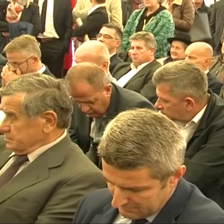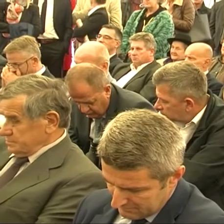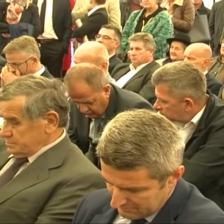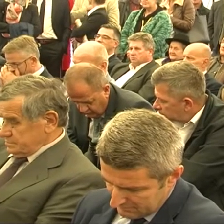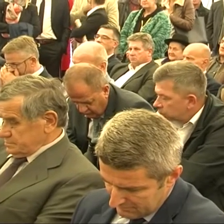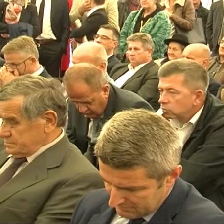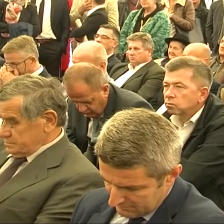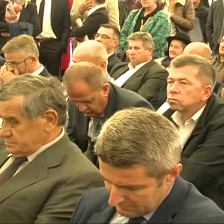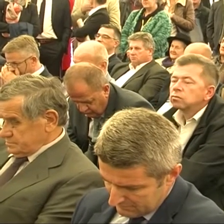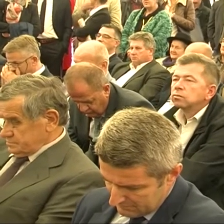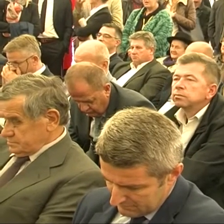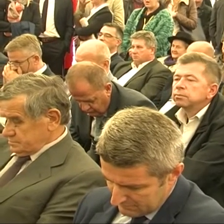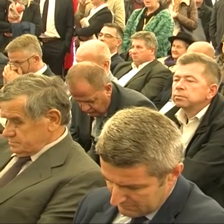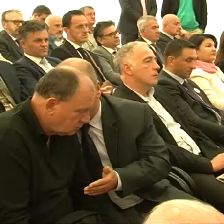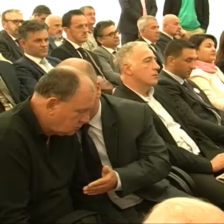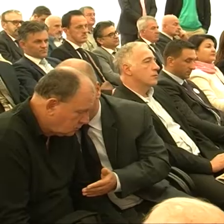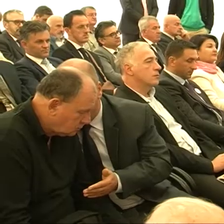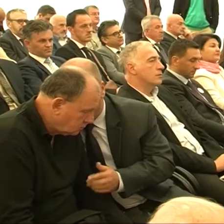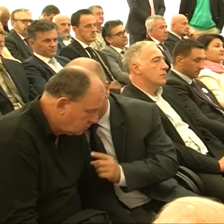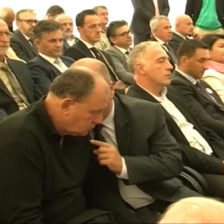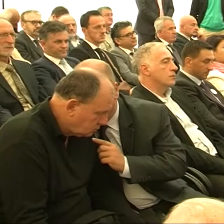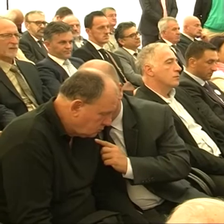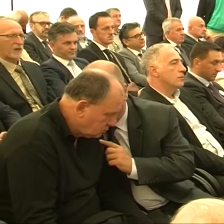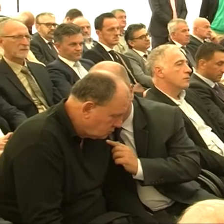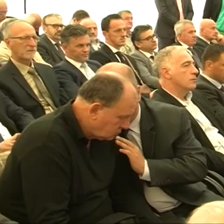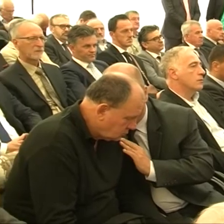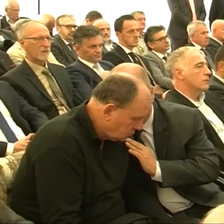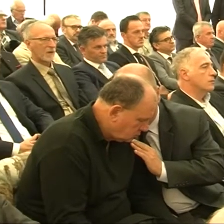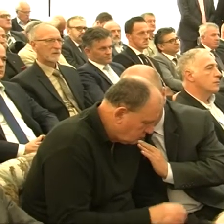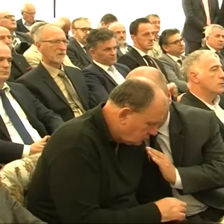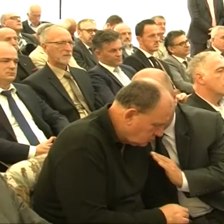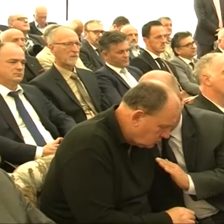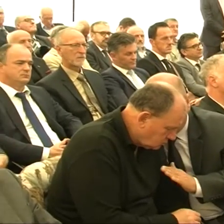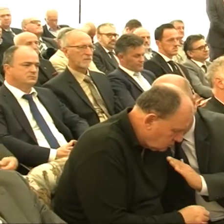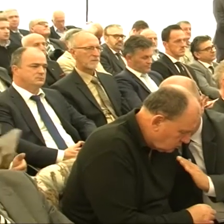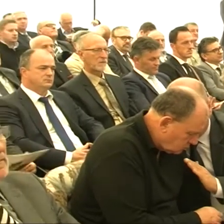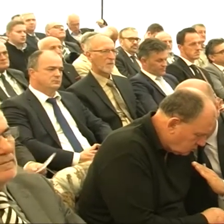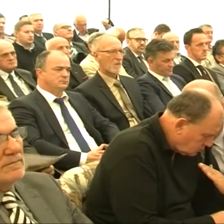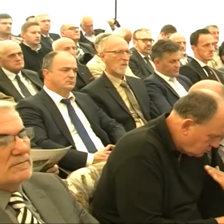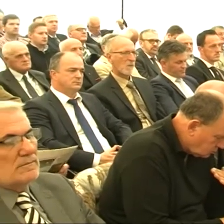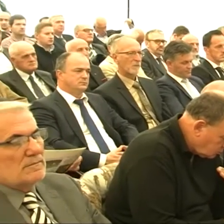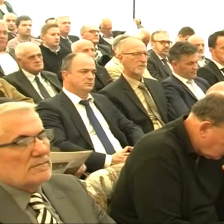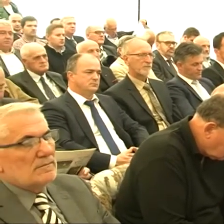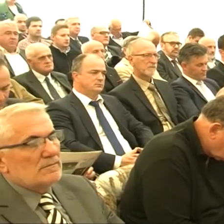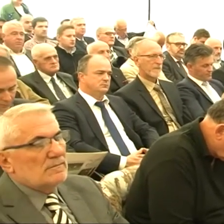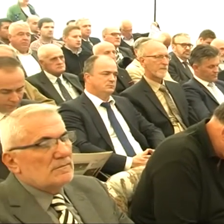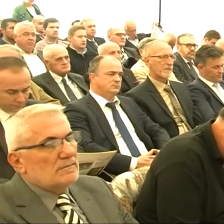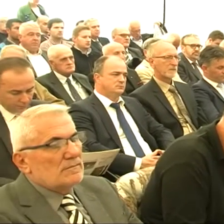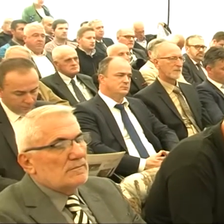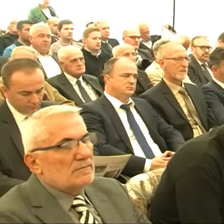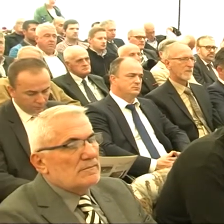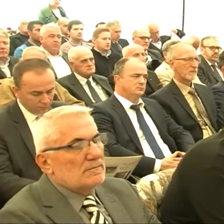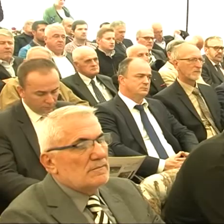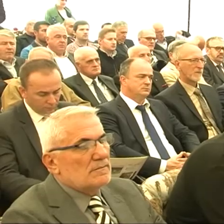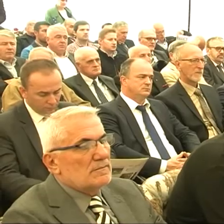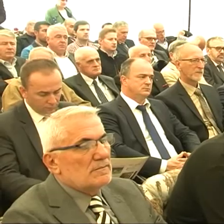odnosi 6 milijardi konvertibilnih maraka, najviše prema Evropskoj uniji 71%, a zemljama CEFTE